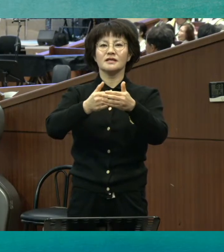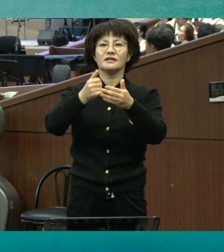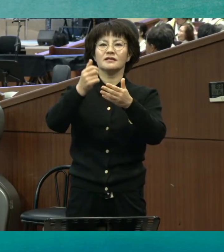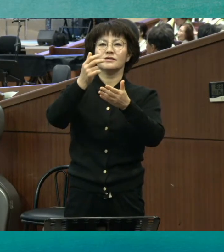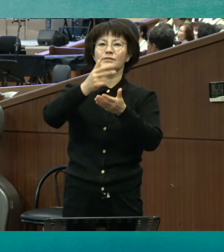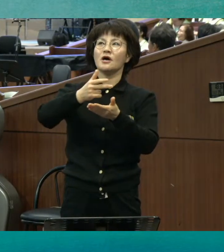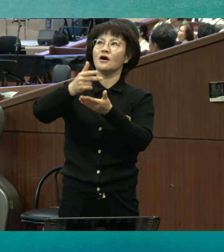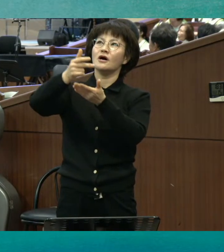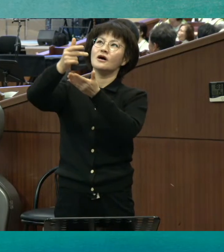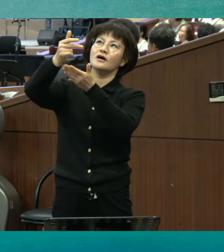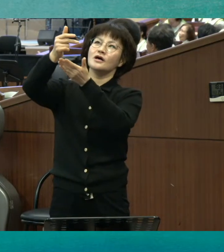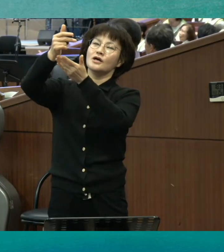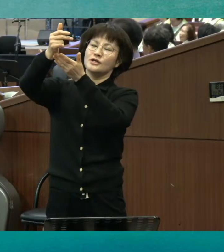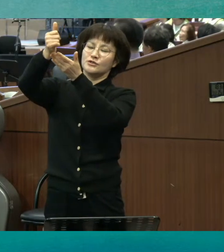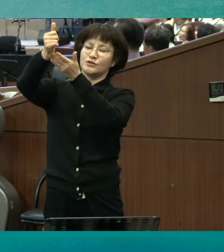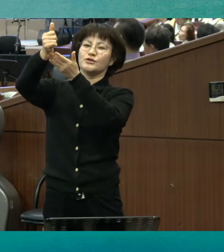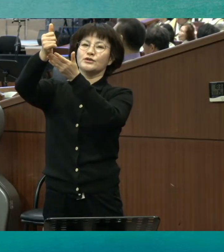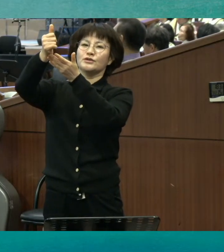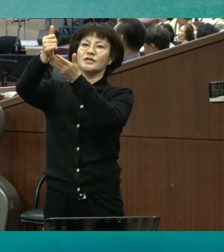임하시며